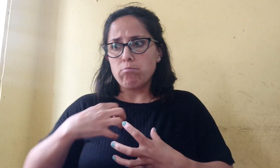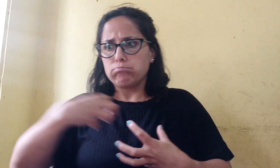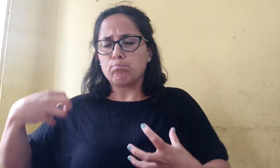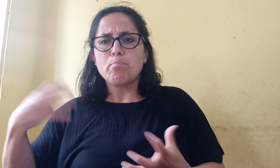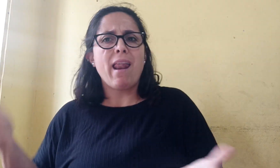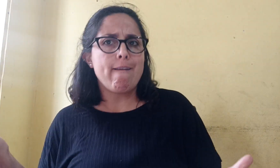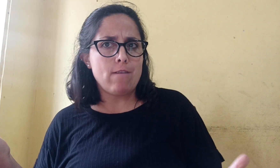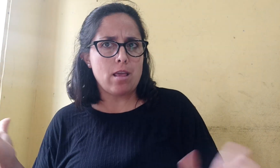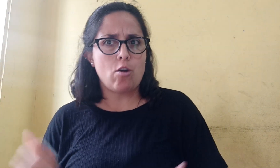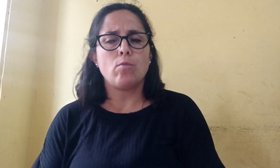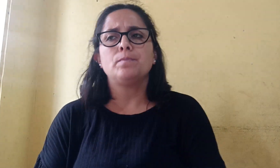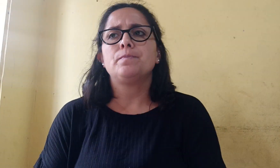Bueno,